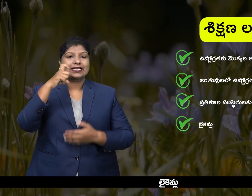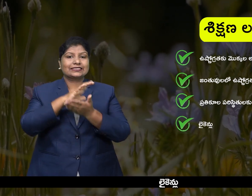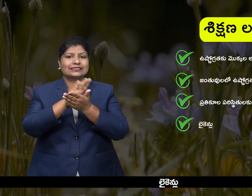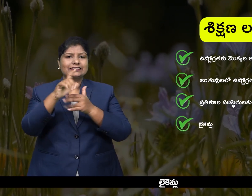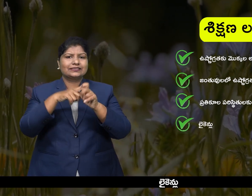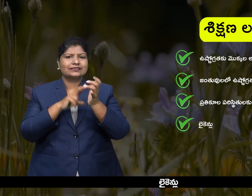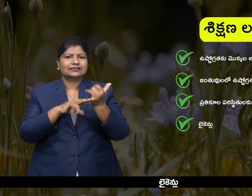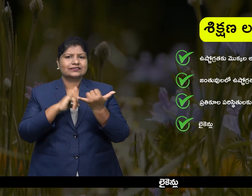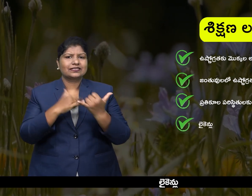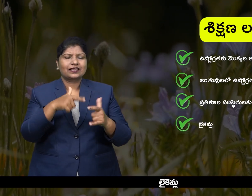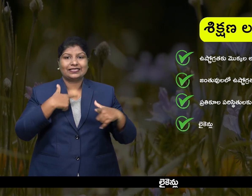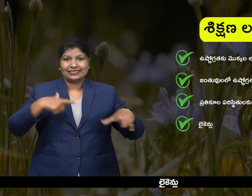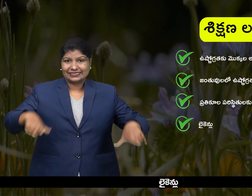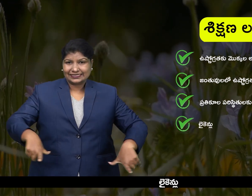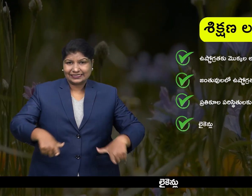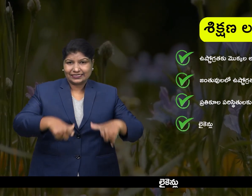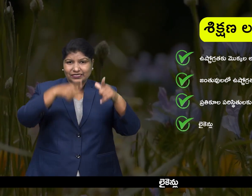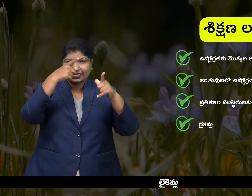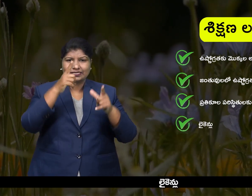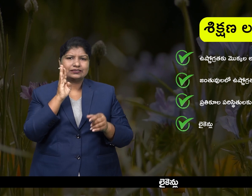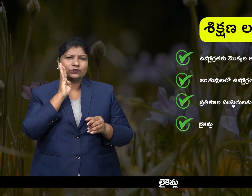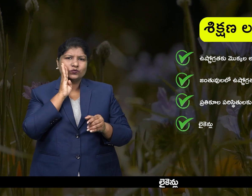లైకెన్లు,